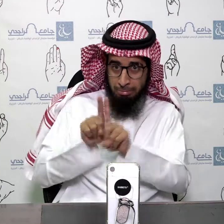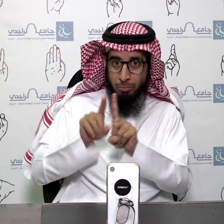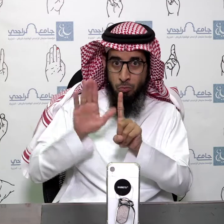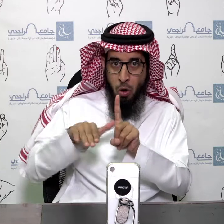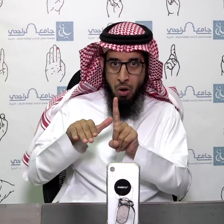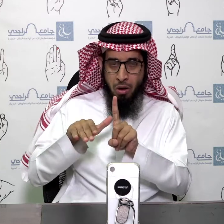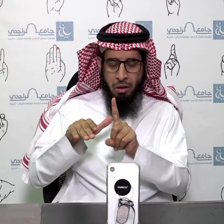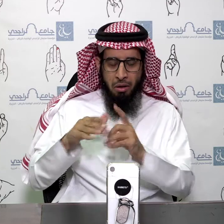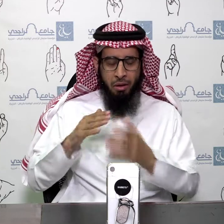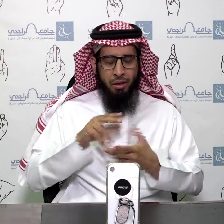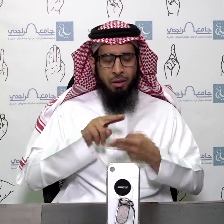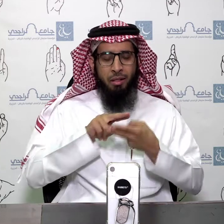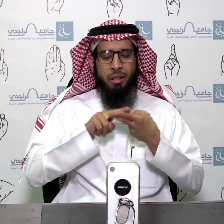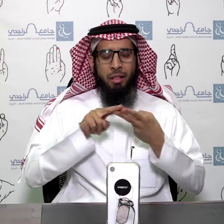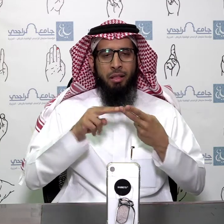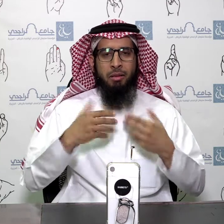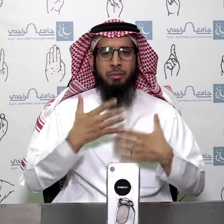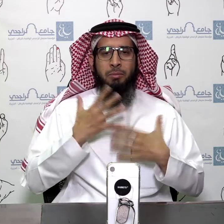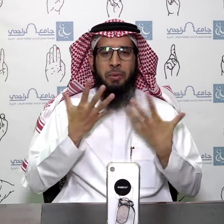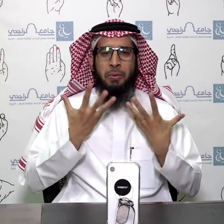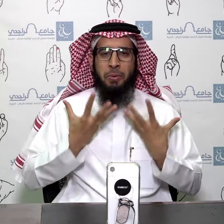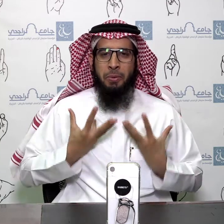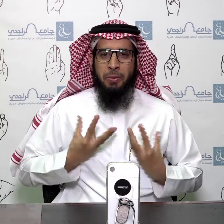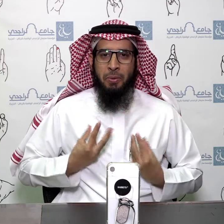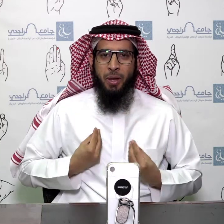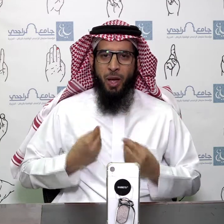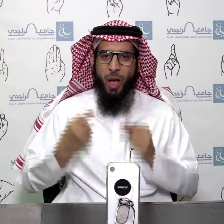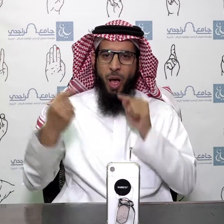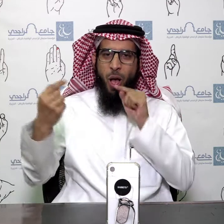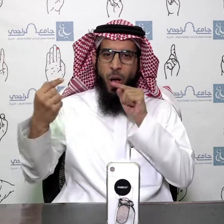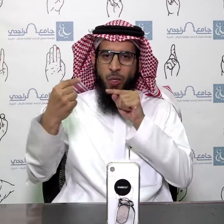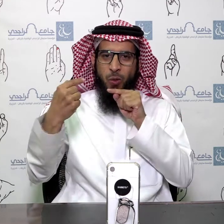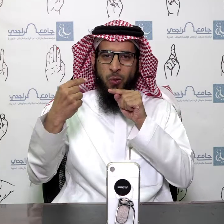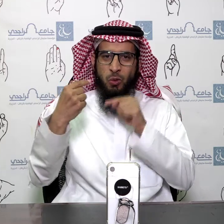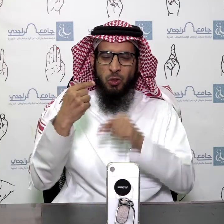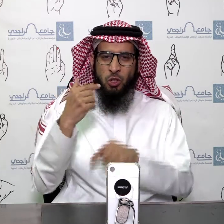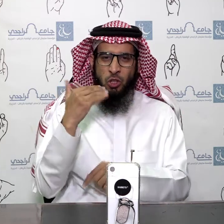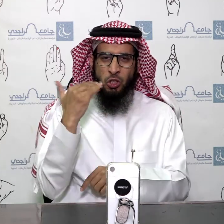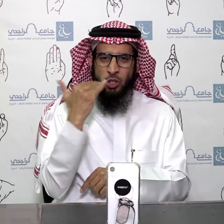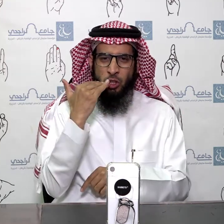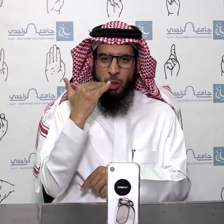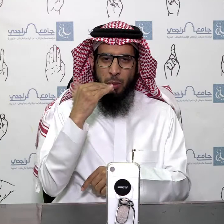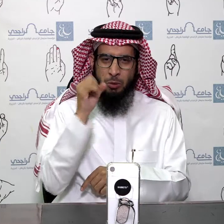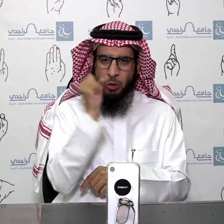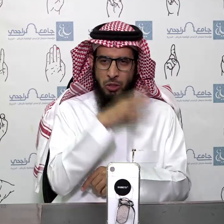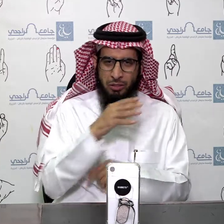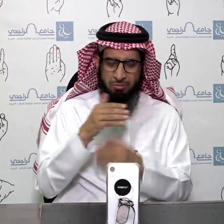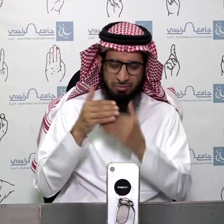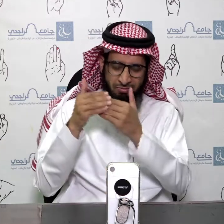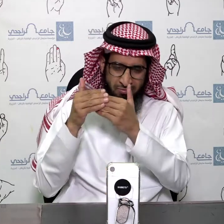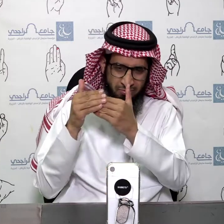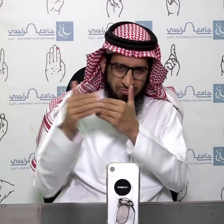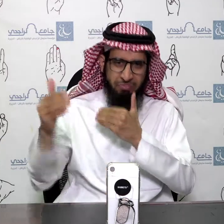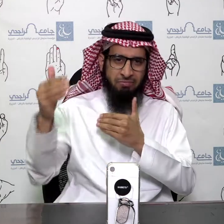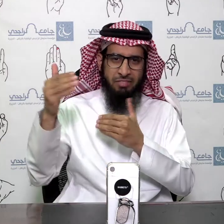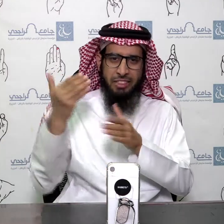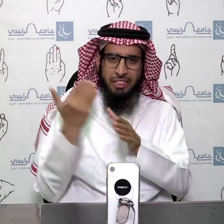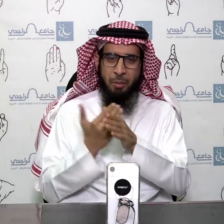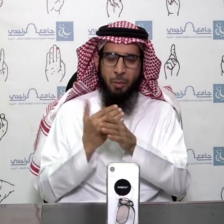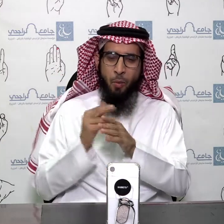المتطاول، وبسيفه تقطع كف الشر إذا امتدت إليها. بارك الله